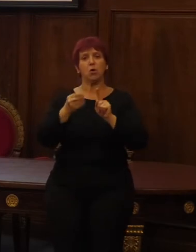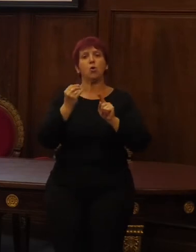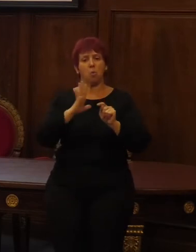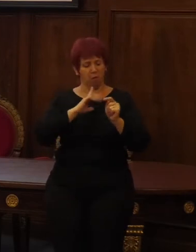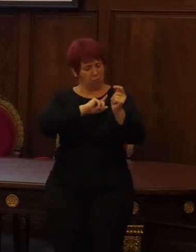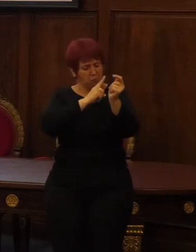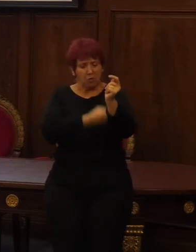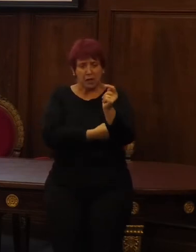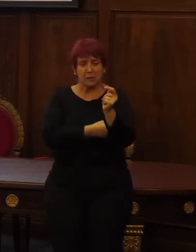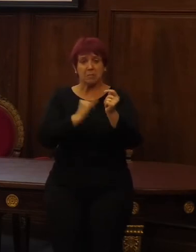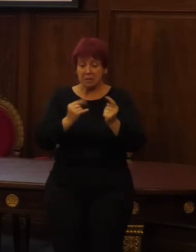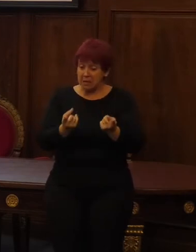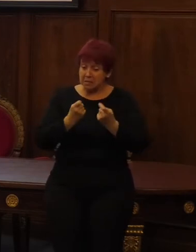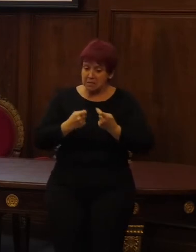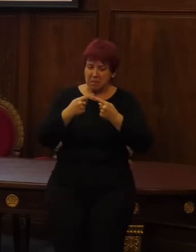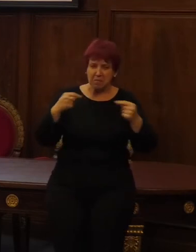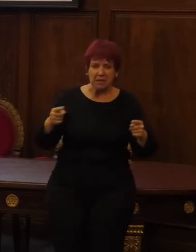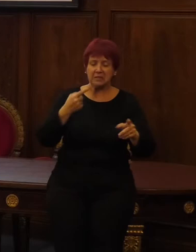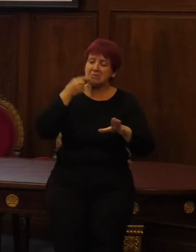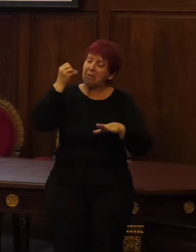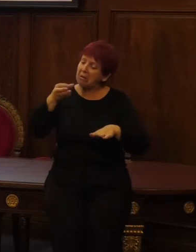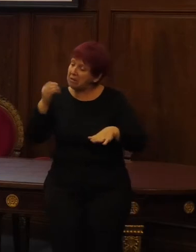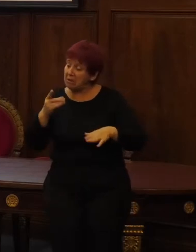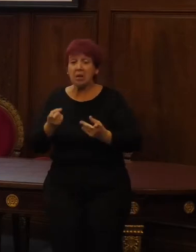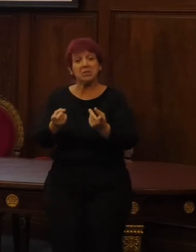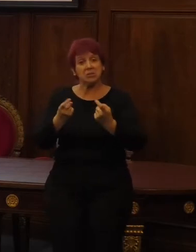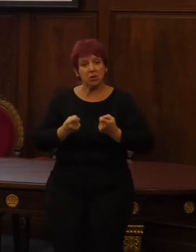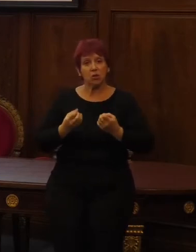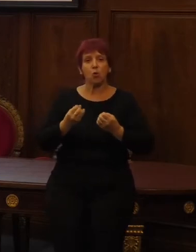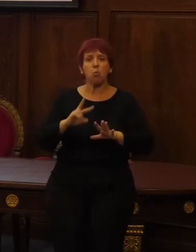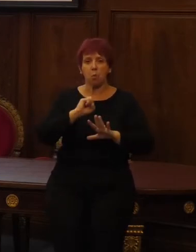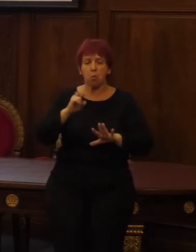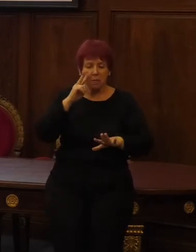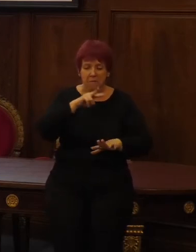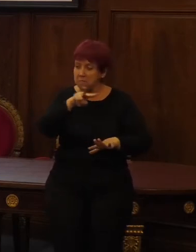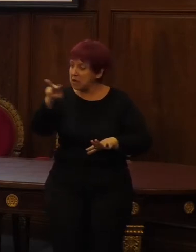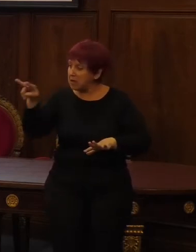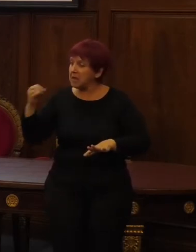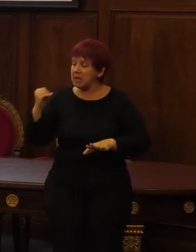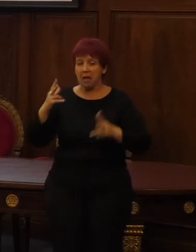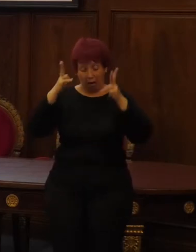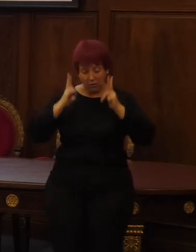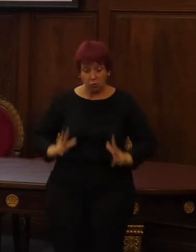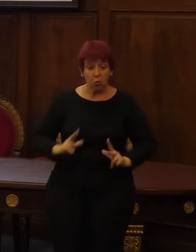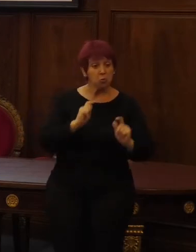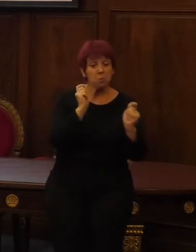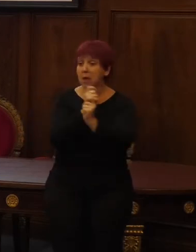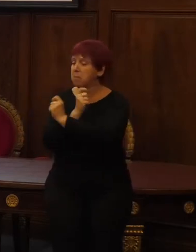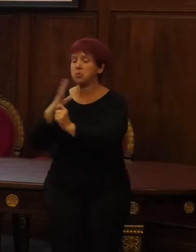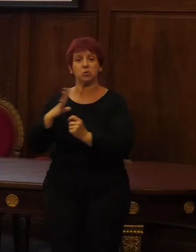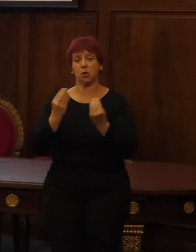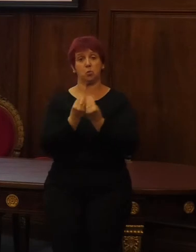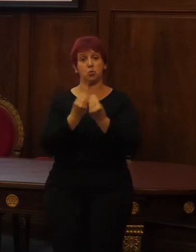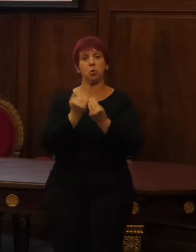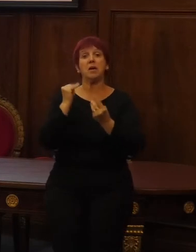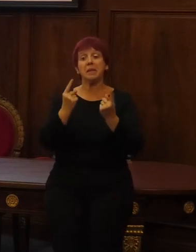sus fortalecimientos, la necesidad de la crítica, la revisión permanente y la actitud de cambio son imprescindibles